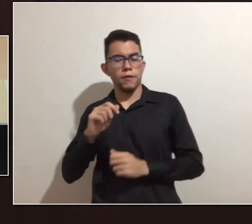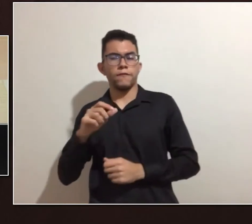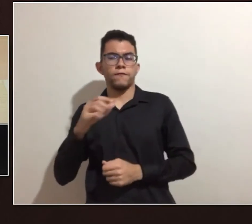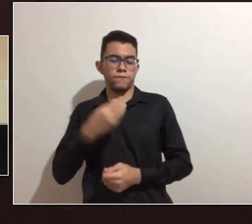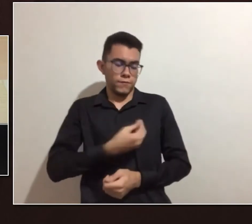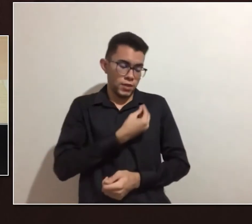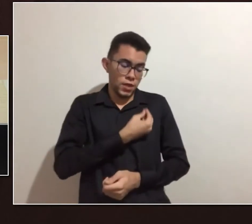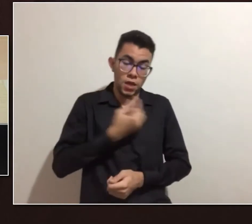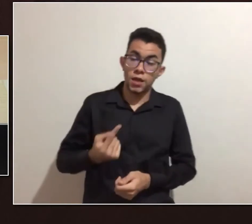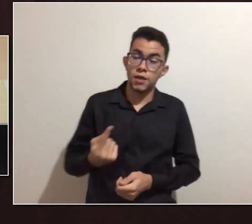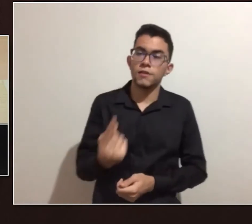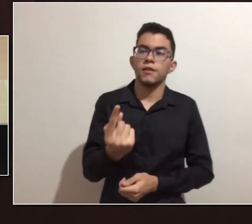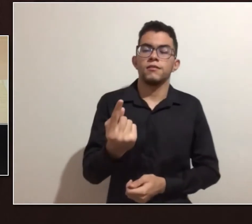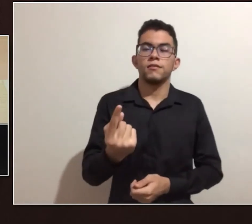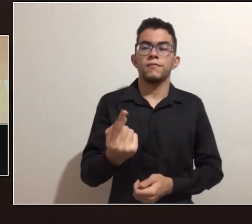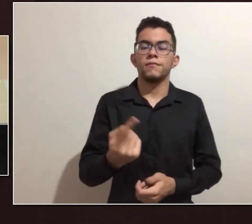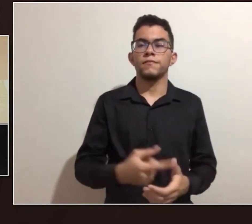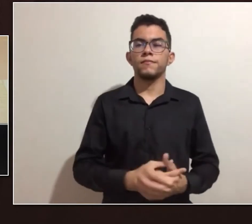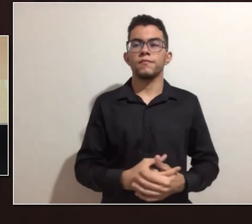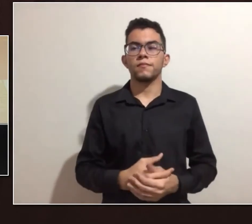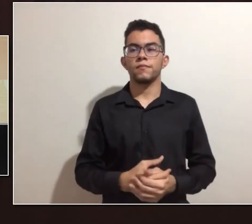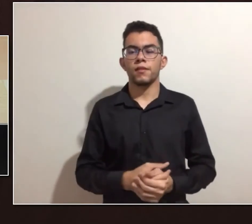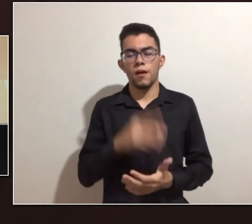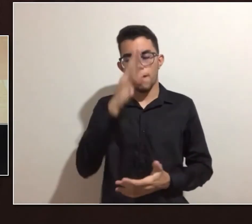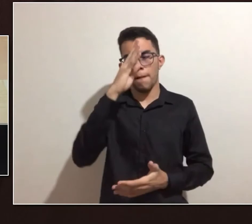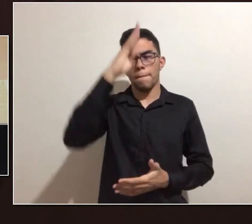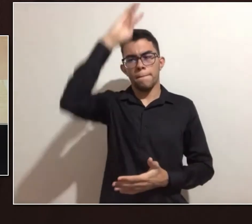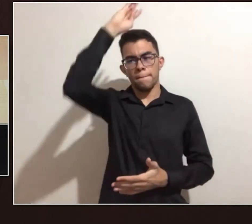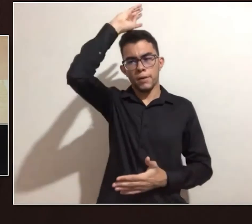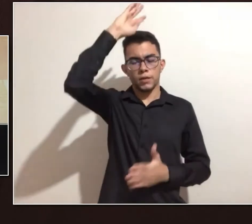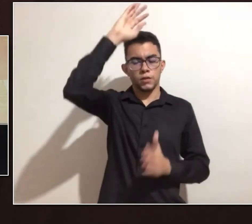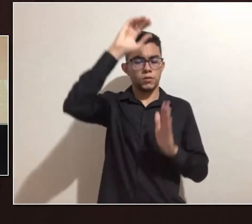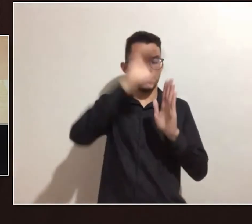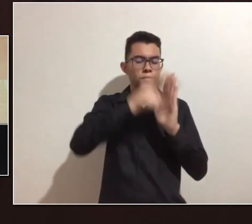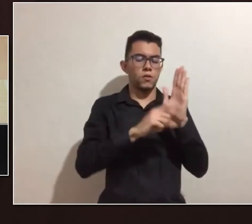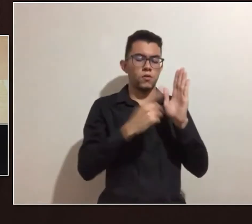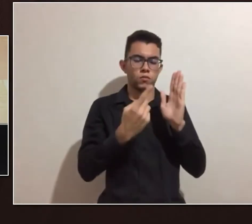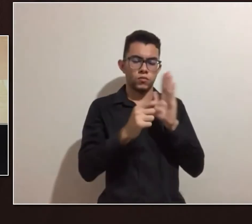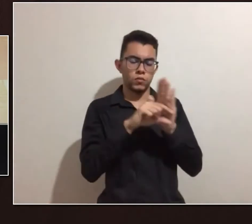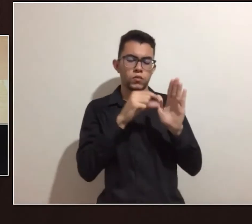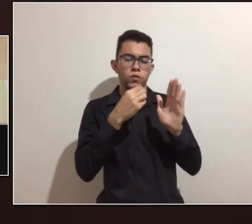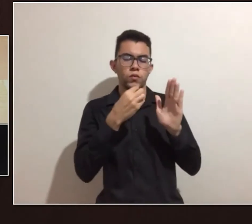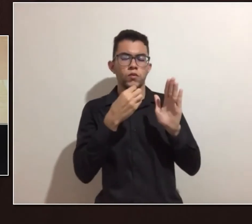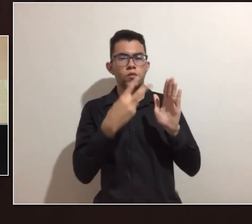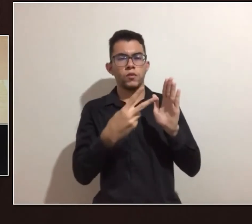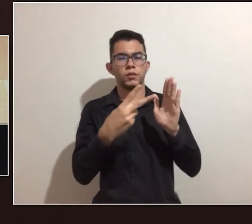Romanos 1, versículos 1 a 3, que é o Evangelho,